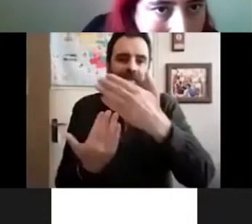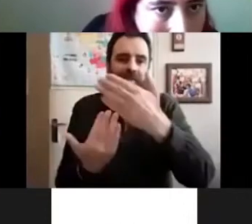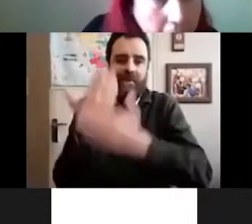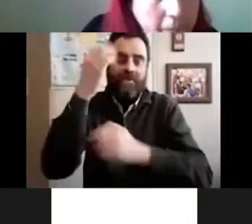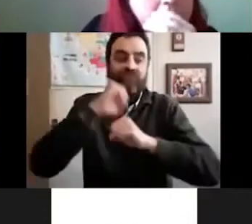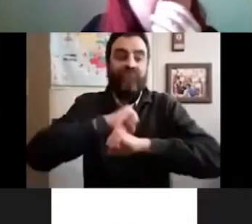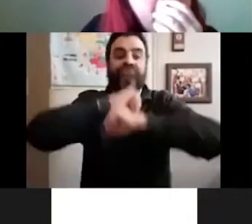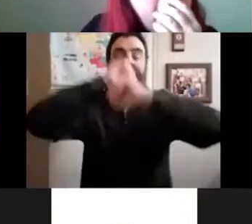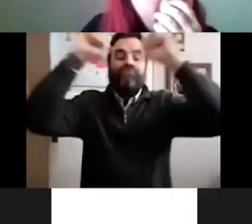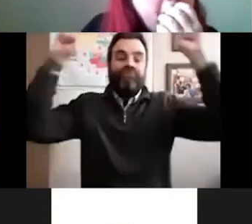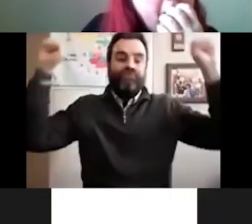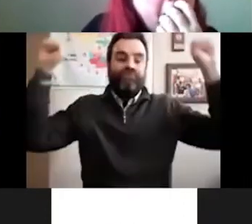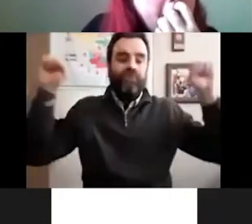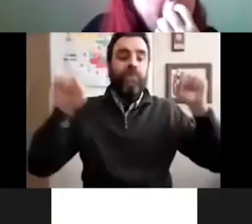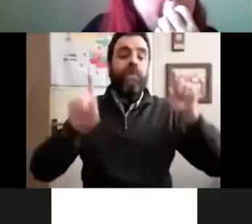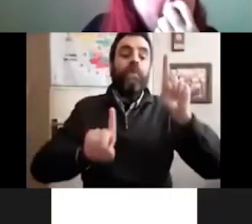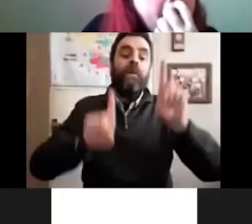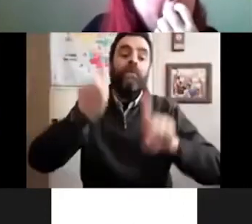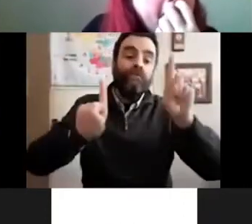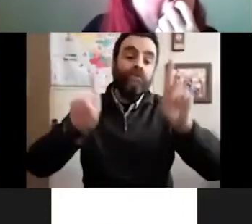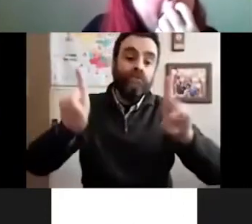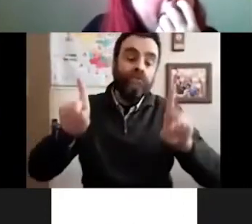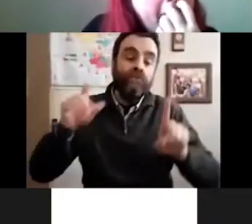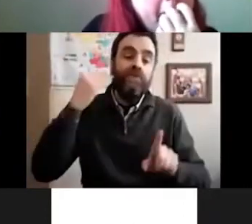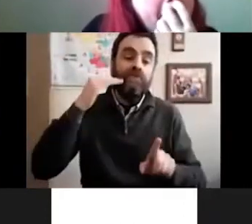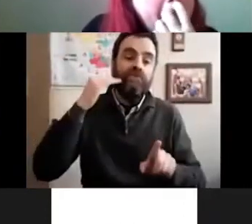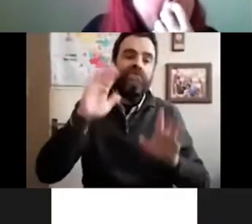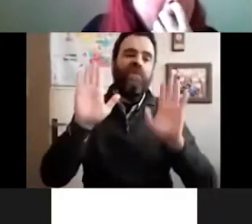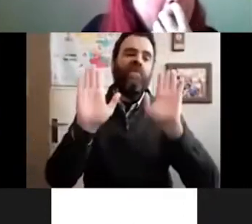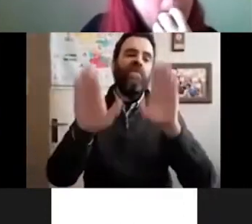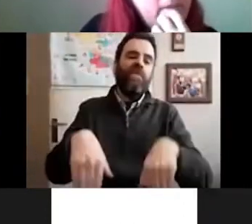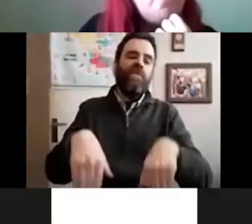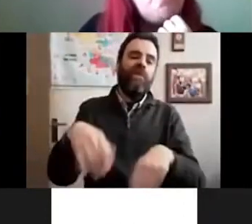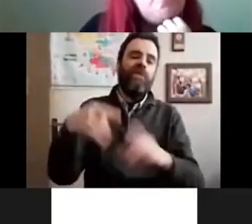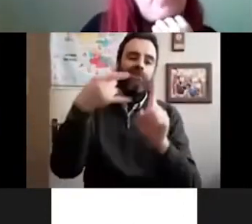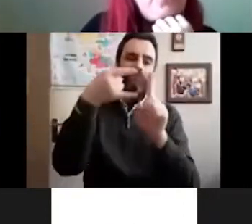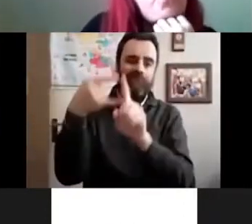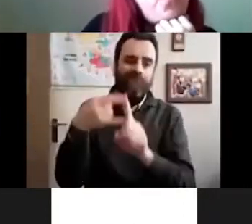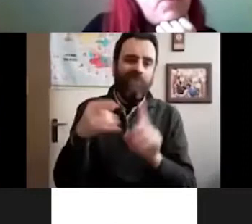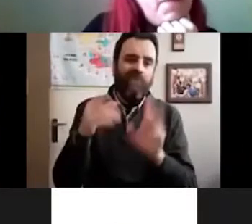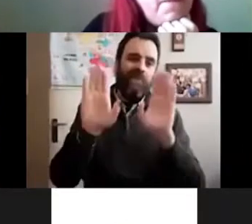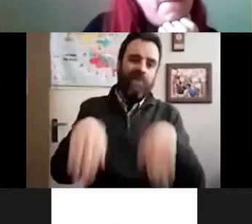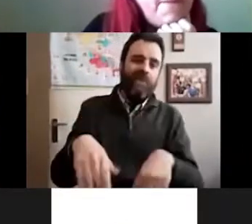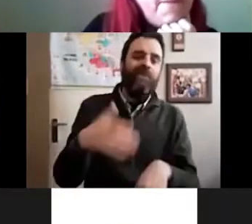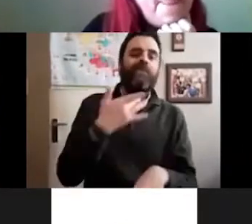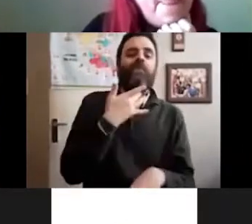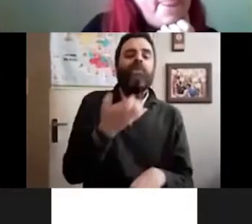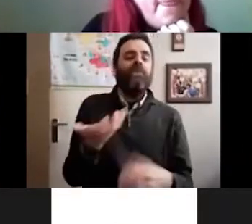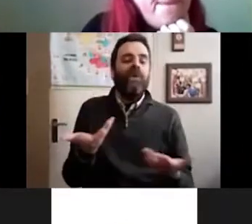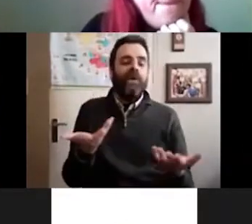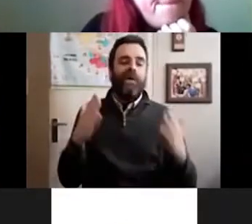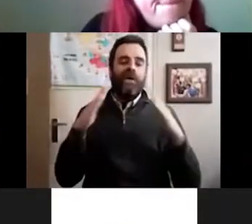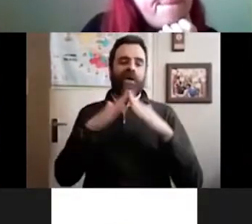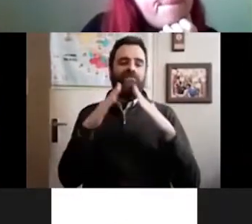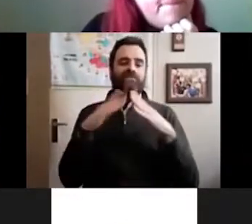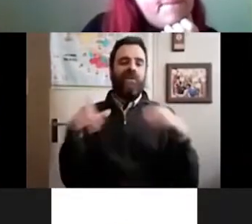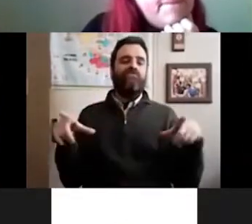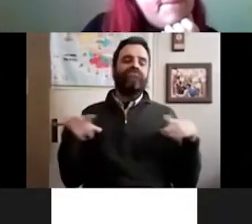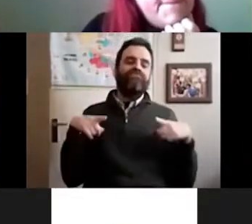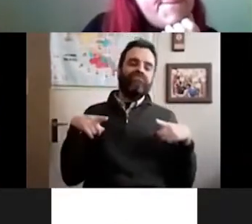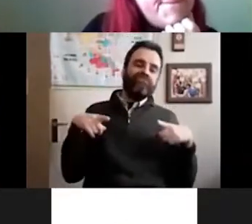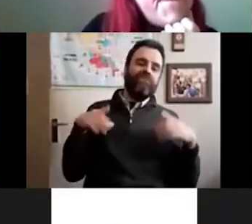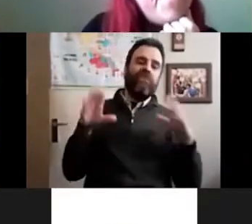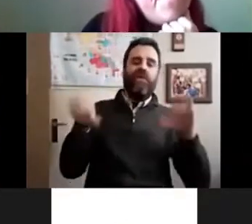problema grande igual, que fue el tema del tiempo en las mañanas, porque al levantarse, algunos decían, pucha, me da lata conectarme al